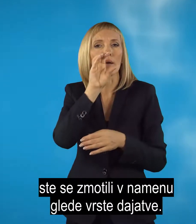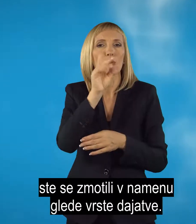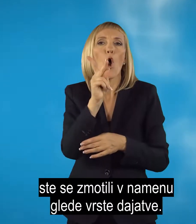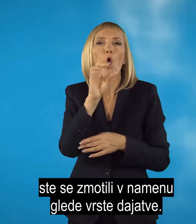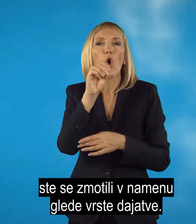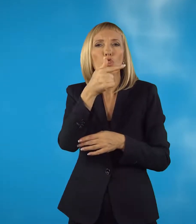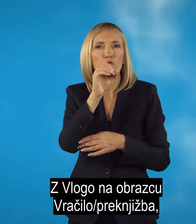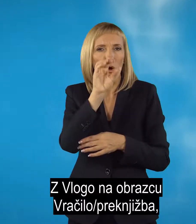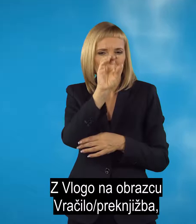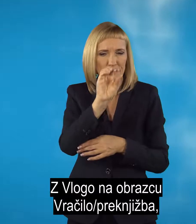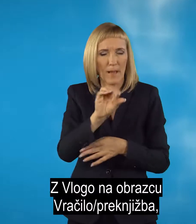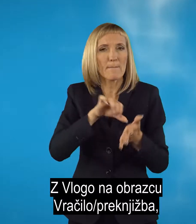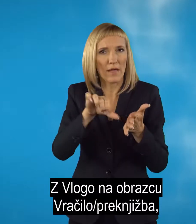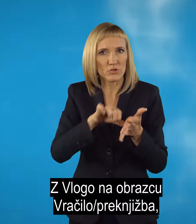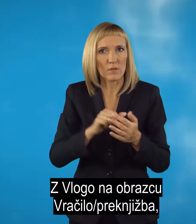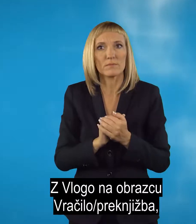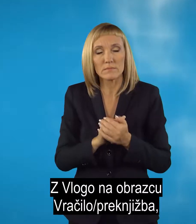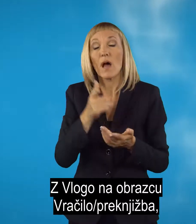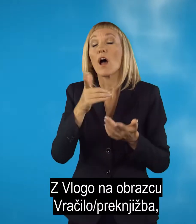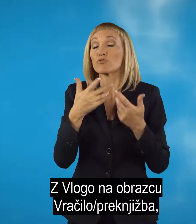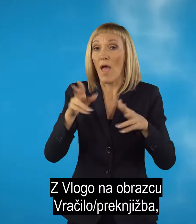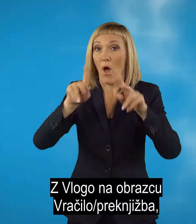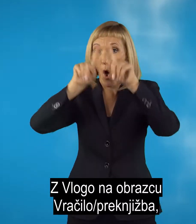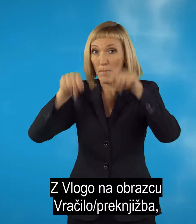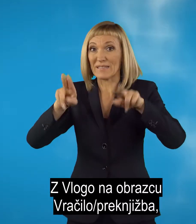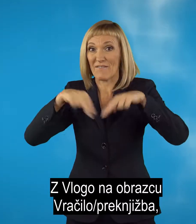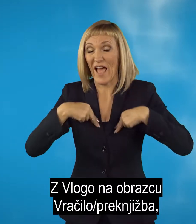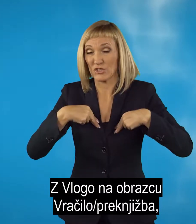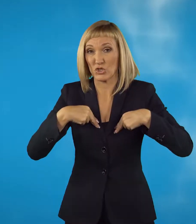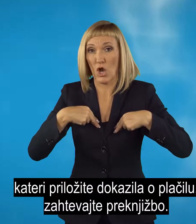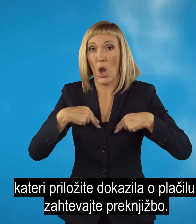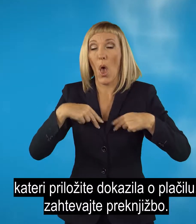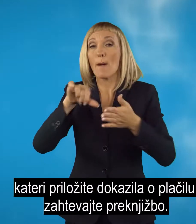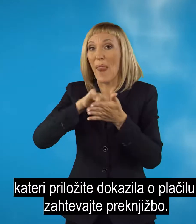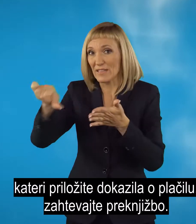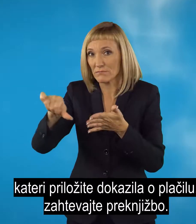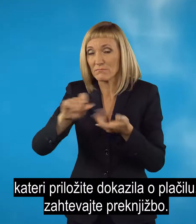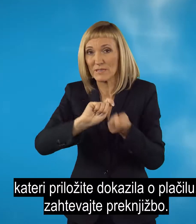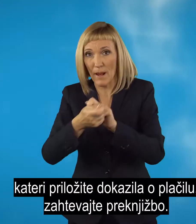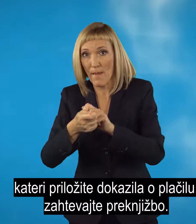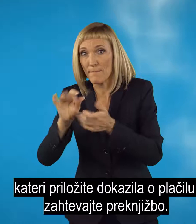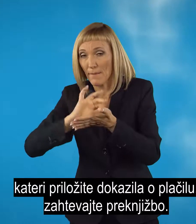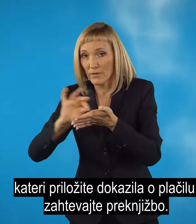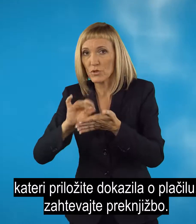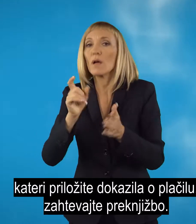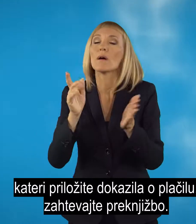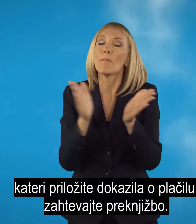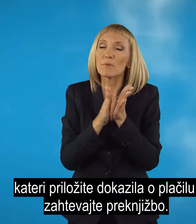Z vlogo na obrazcu vračilo preknjižba, kateri priložite dokazila o plačilu, zahtevajte preknjižbo.